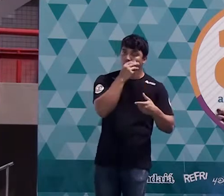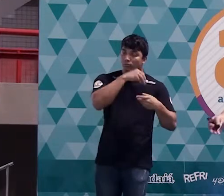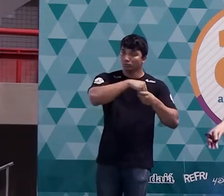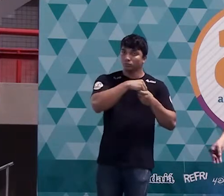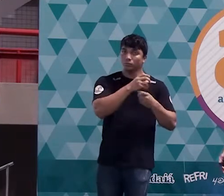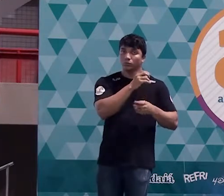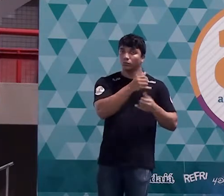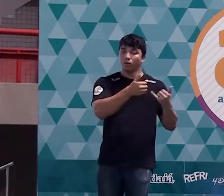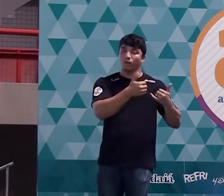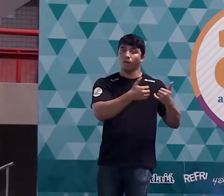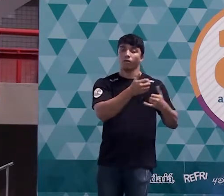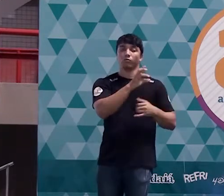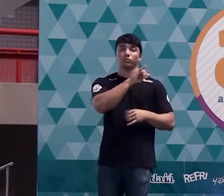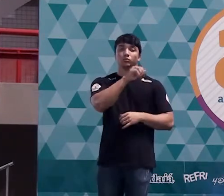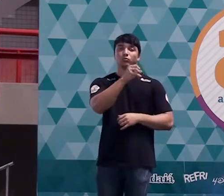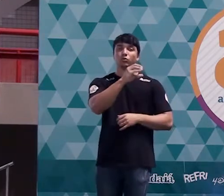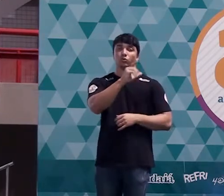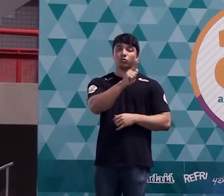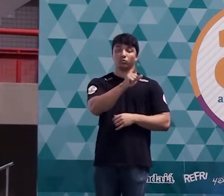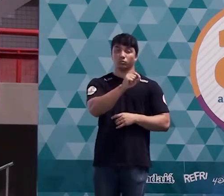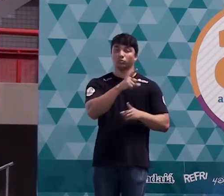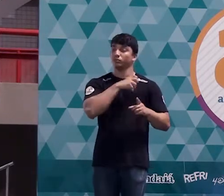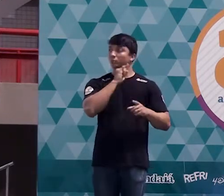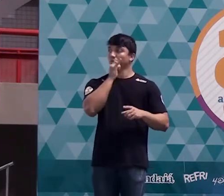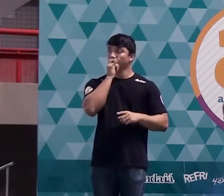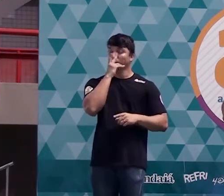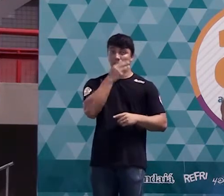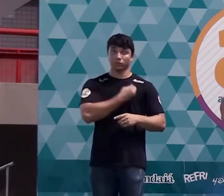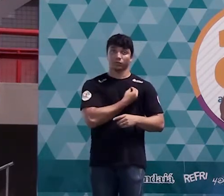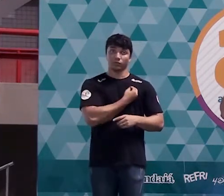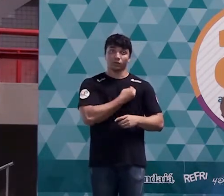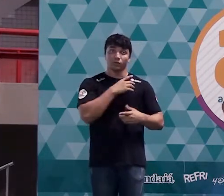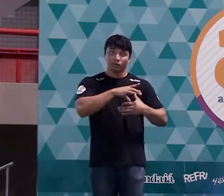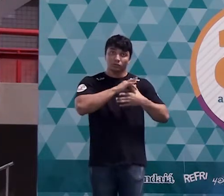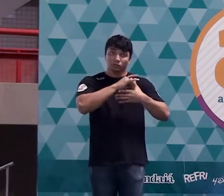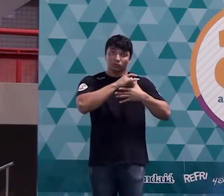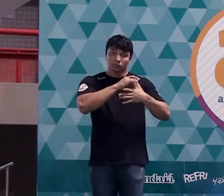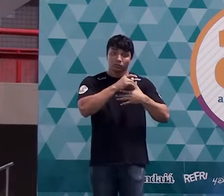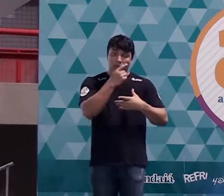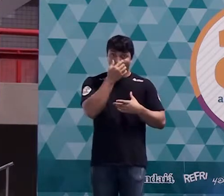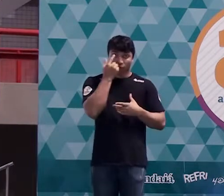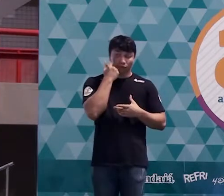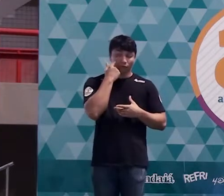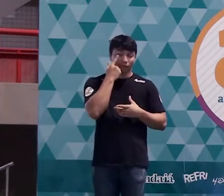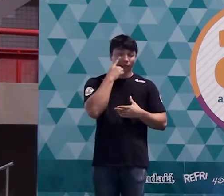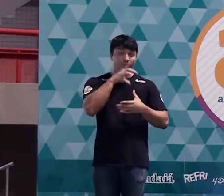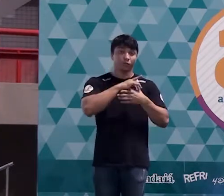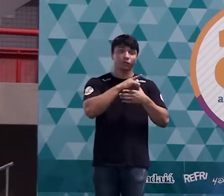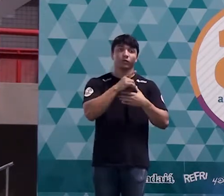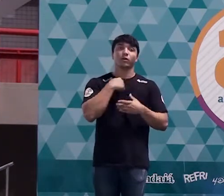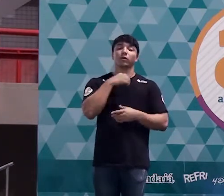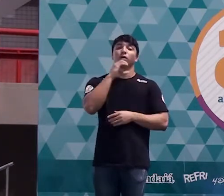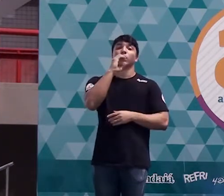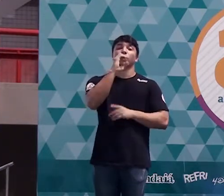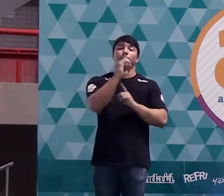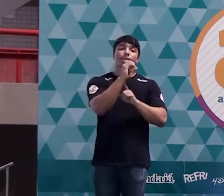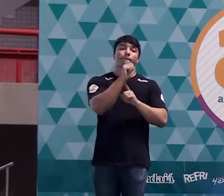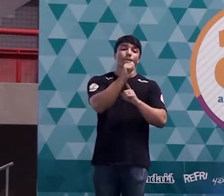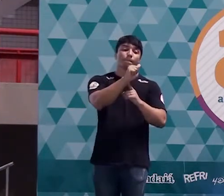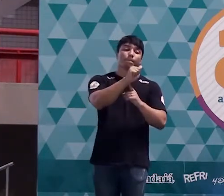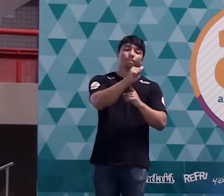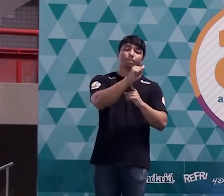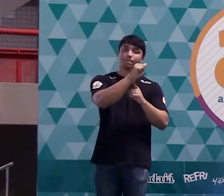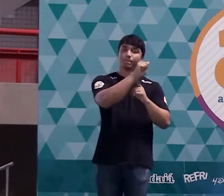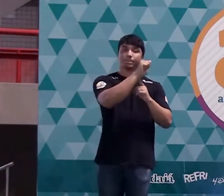o jogo a acontecer. Se você presenciou, se você viu, é assistir